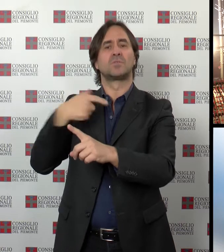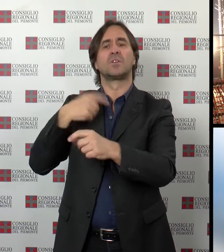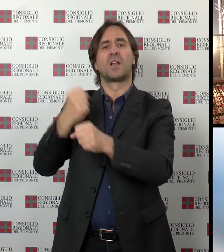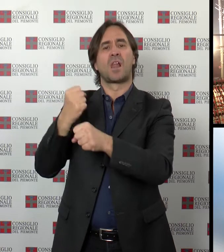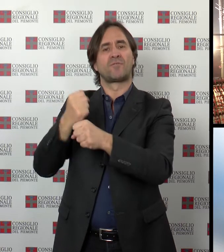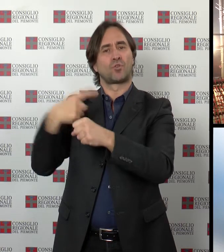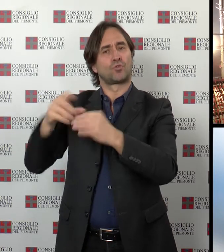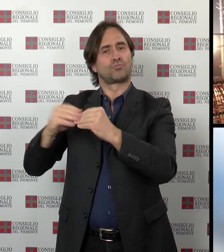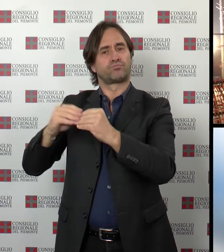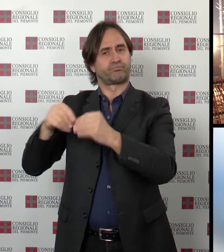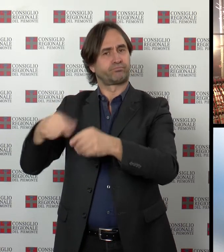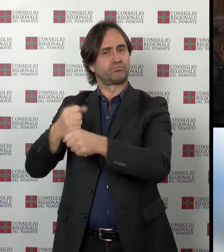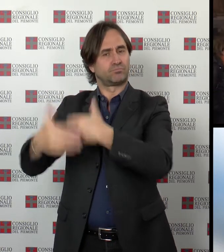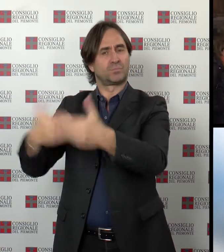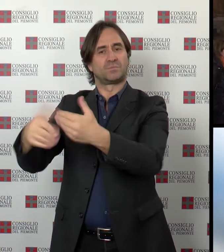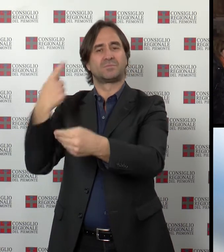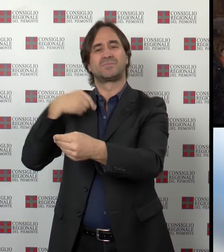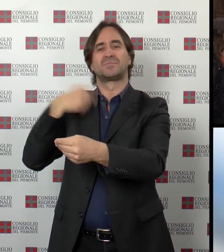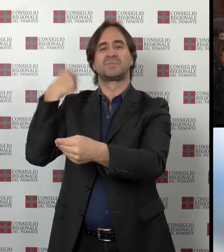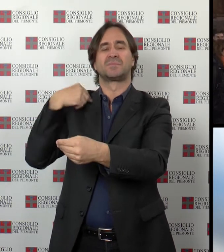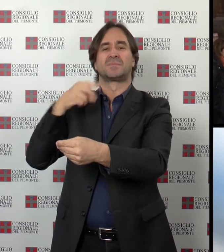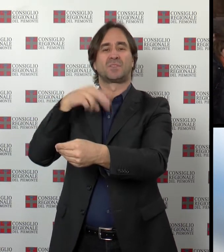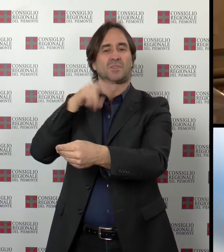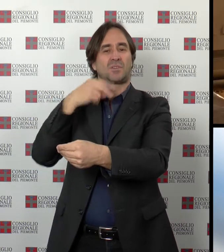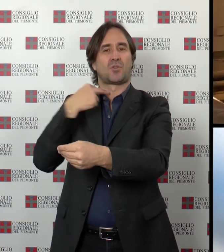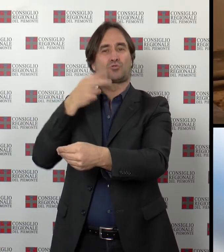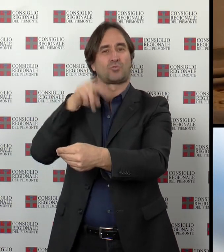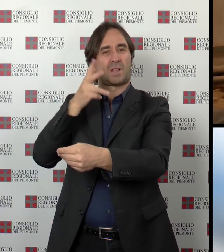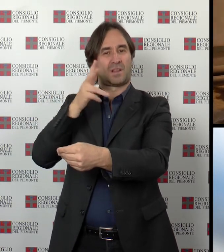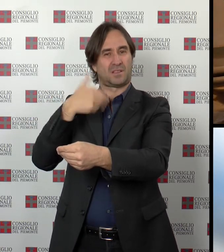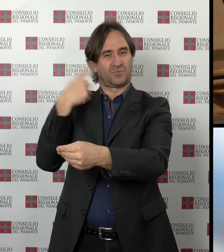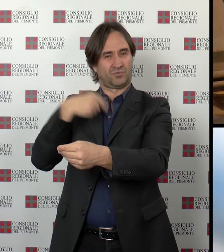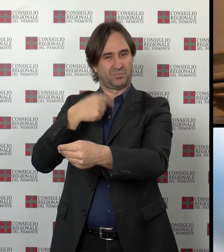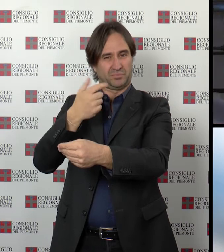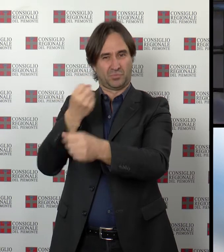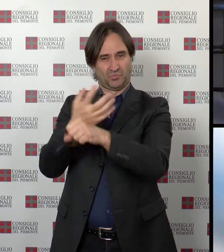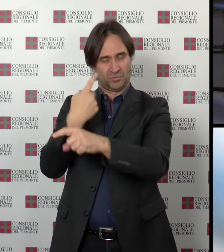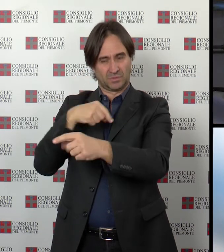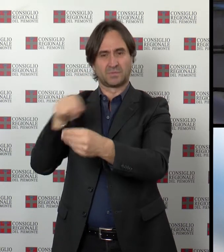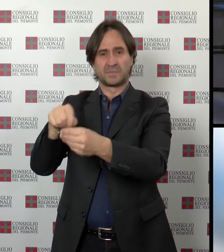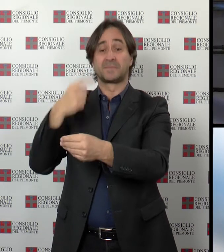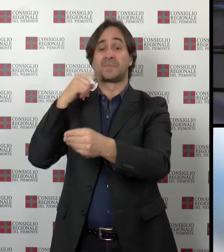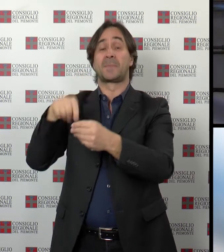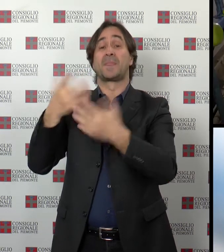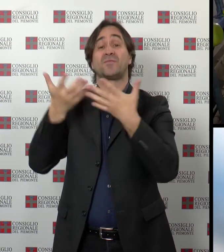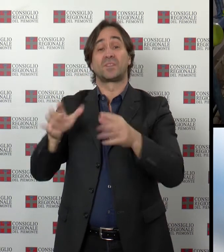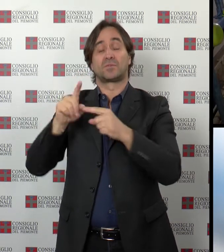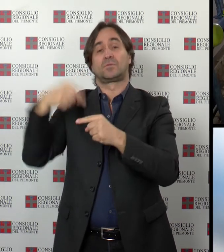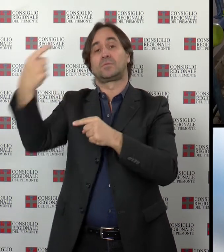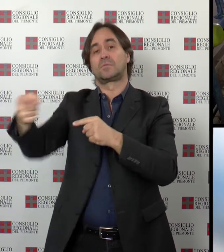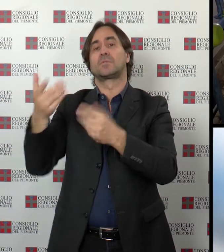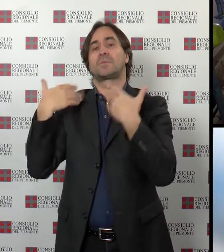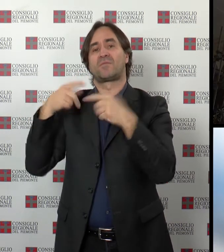ristrutturazione dopo l'esplosione dell'agosto 2013. I lavori, che dovrebbero concludersi nella primavera del 2016, saranno